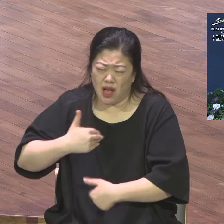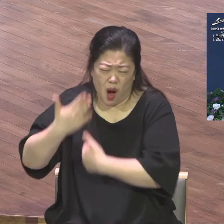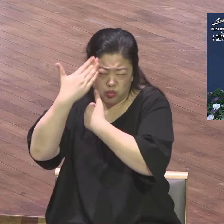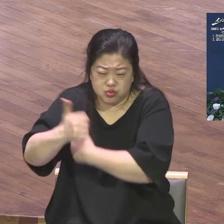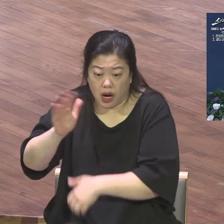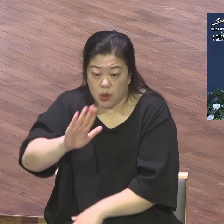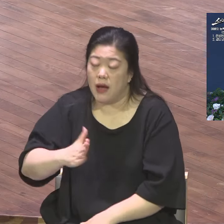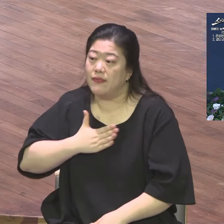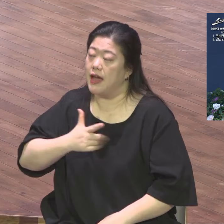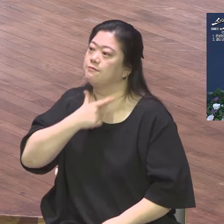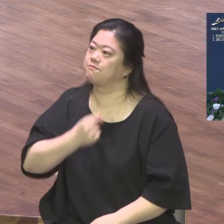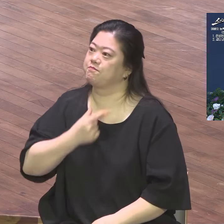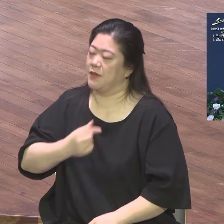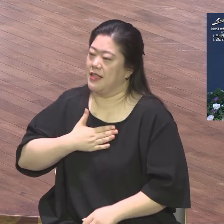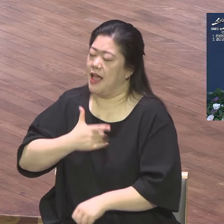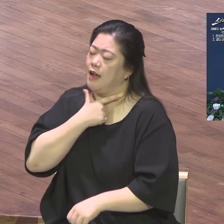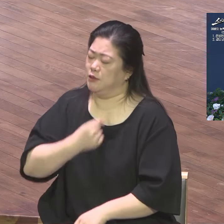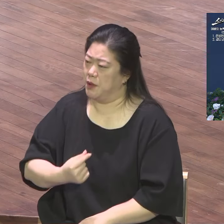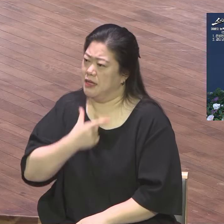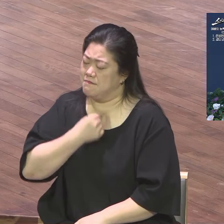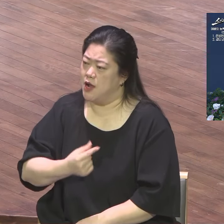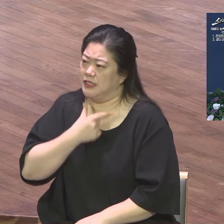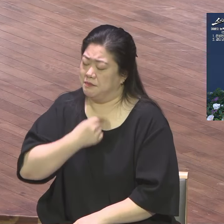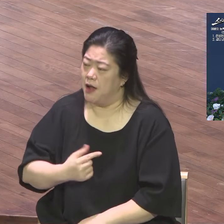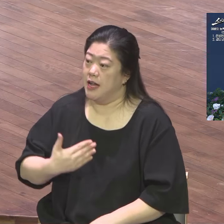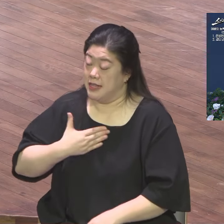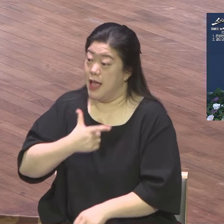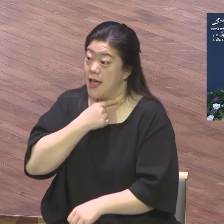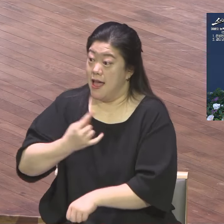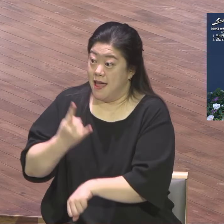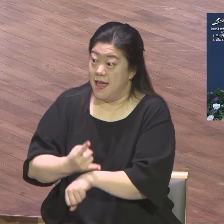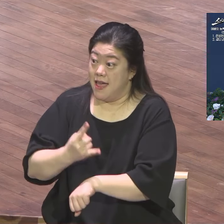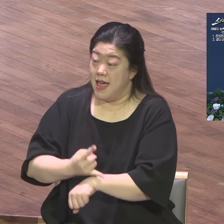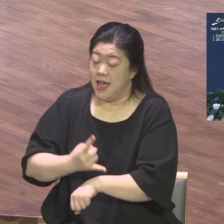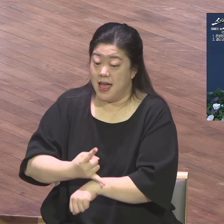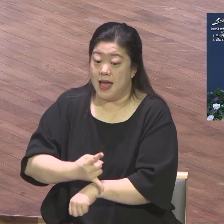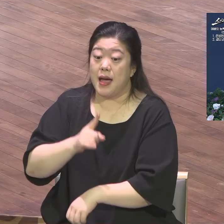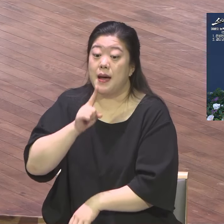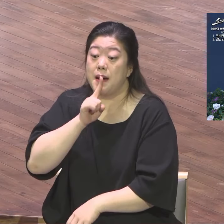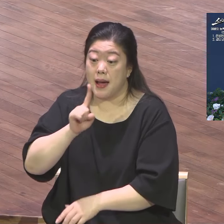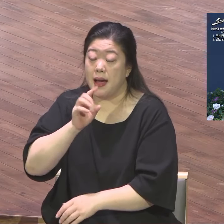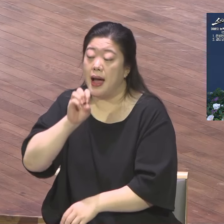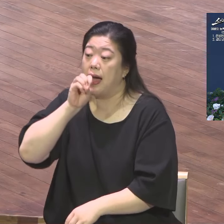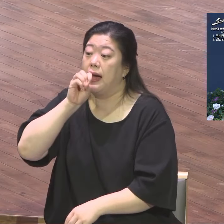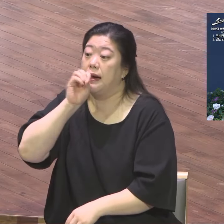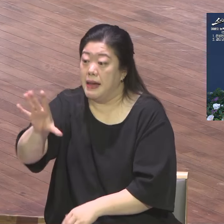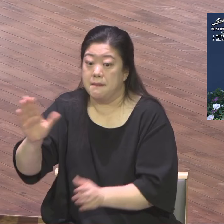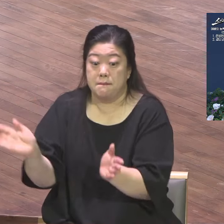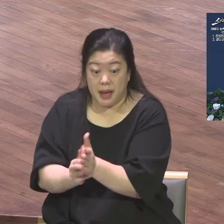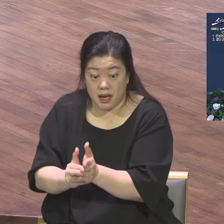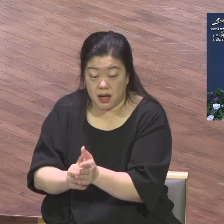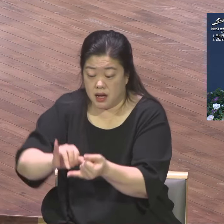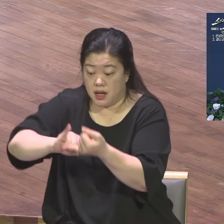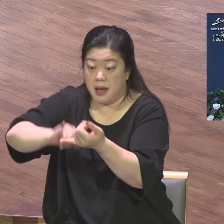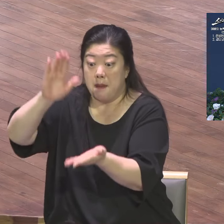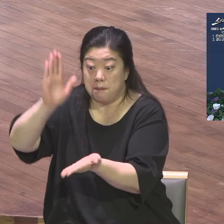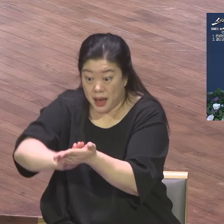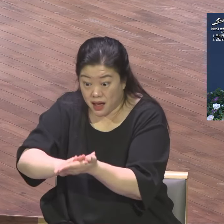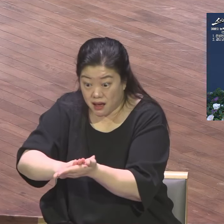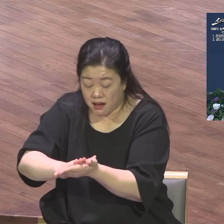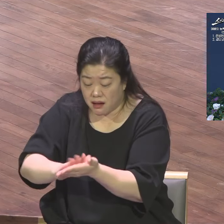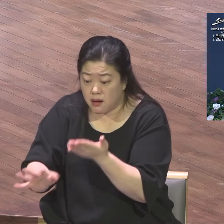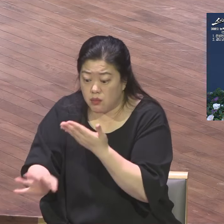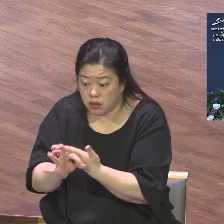관계없어요. 죄가 되지 않습니다. 그러나 서운을 했으면 반드시 지켜야